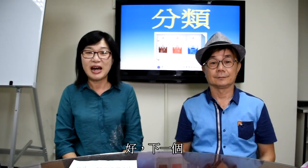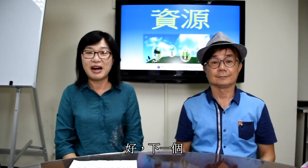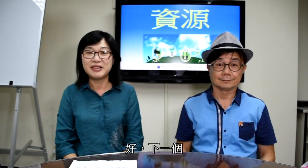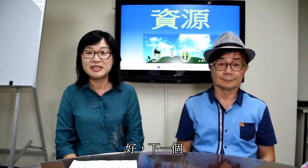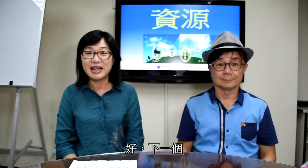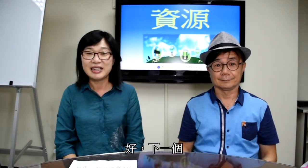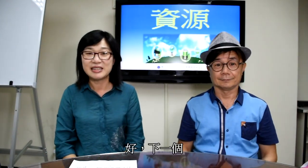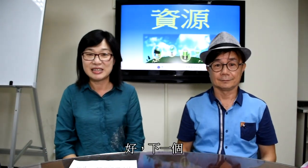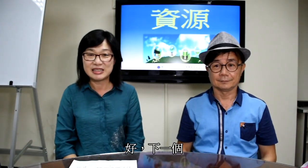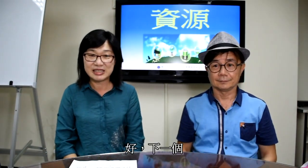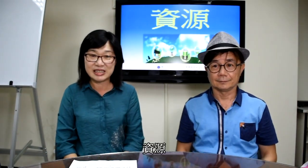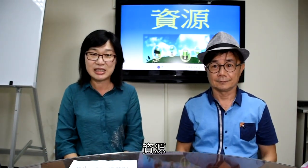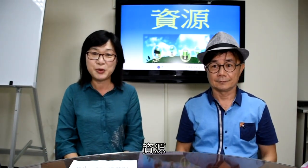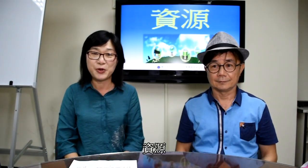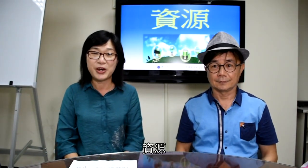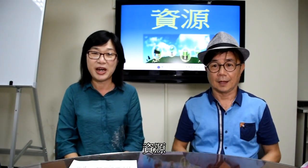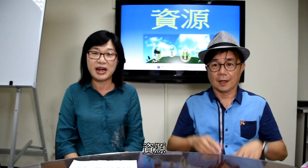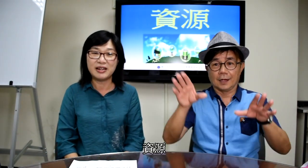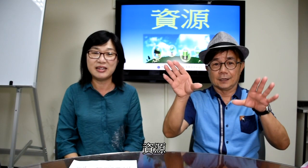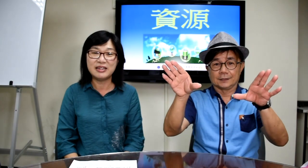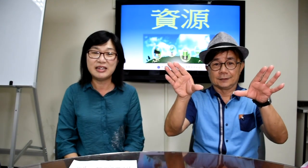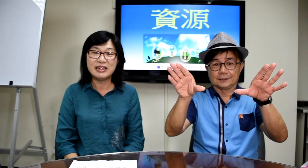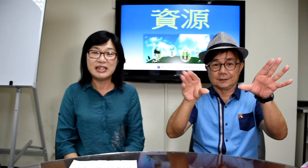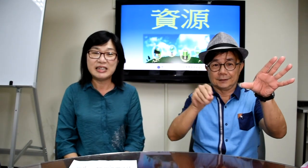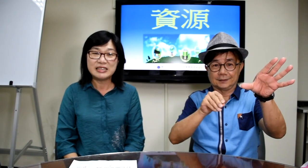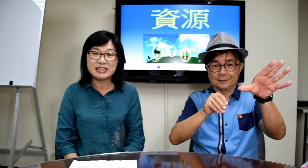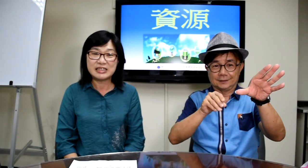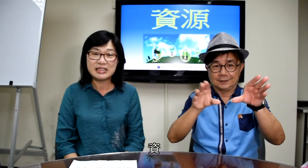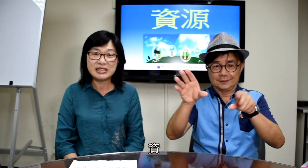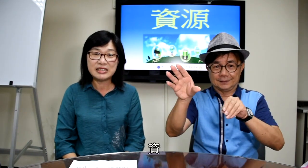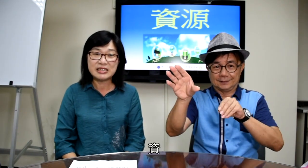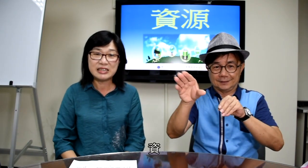好，下一个，资源，资